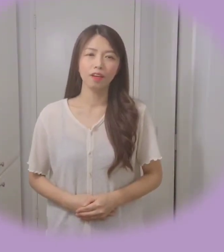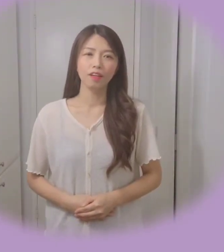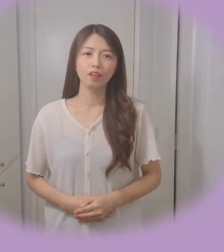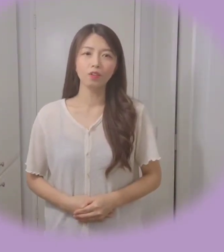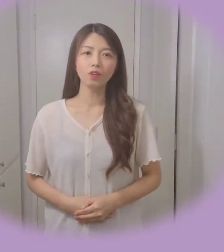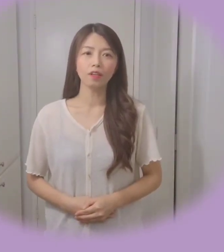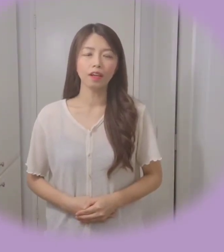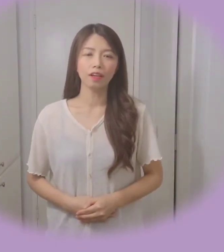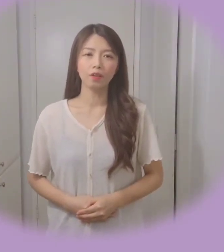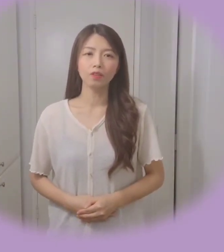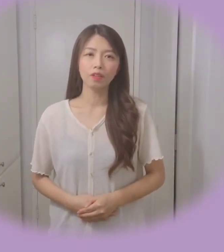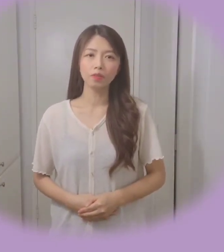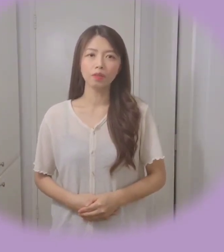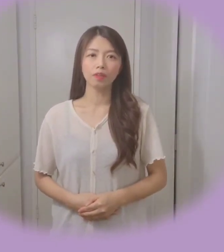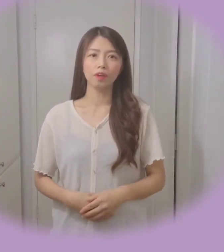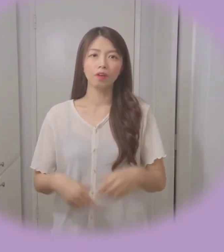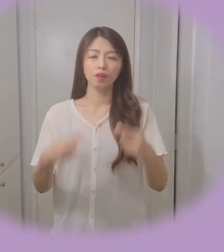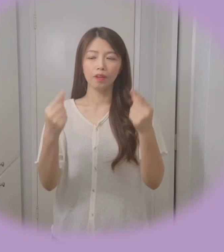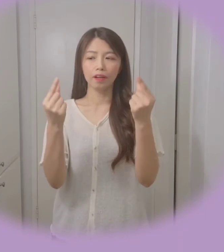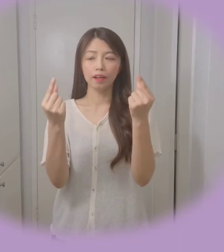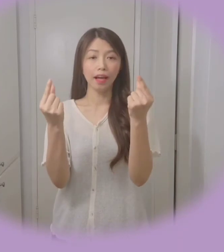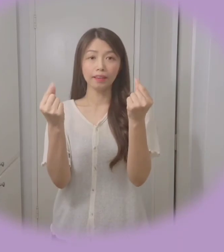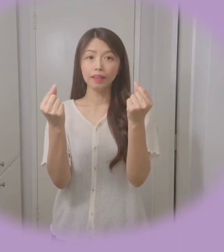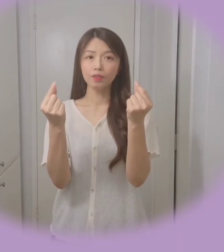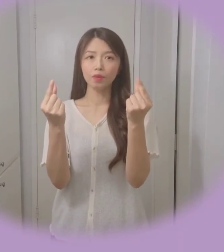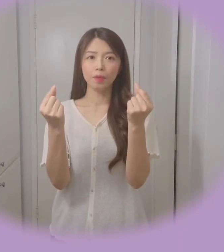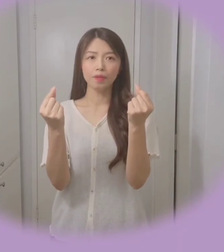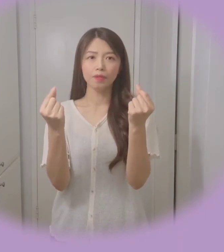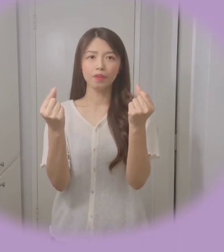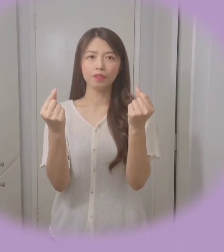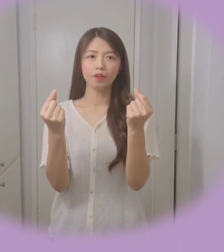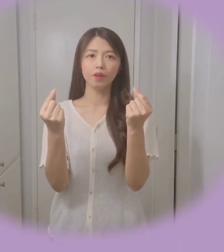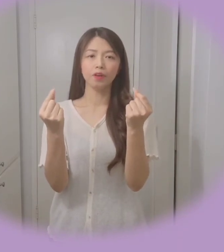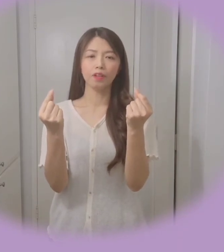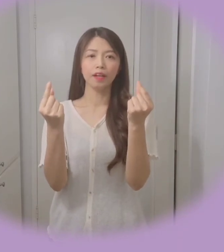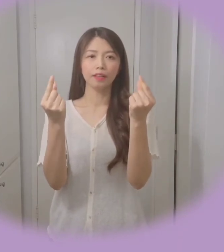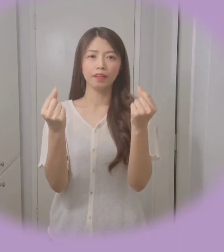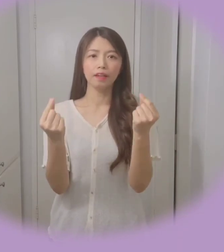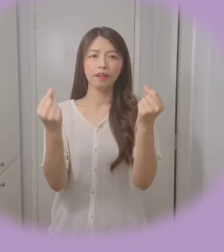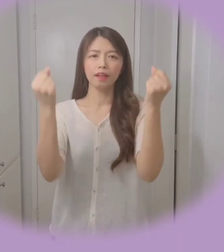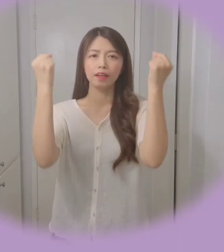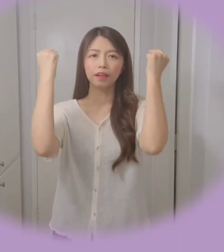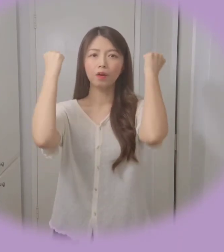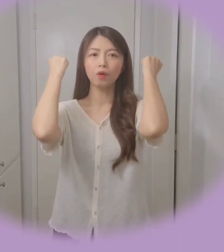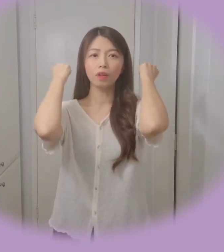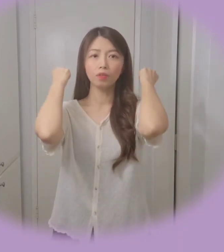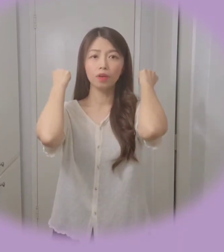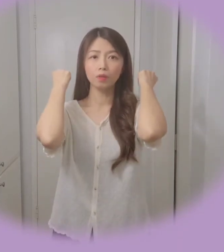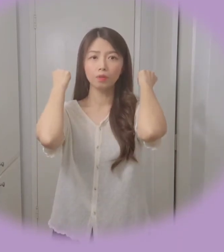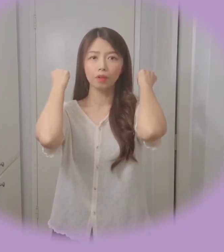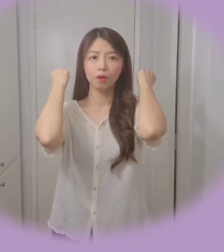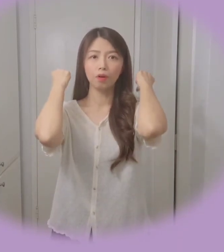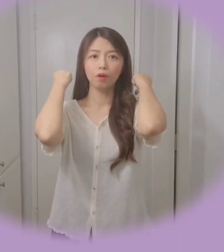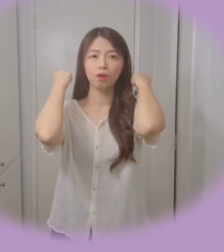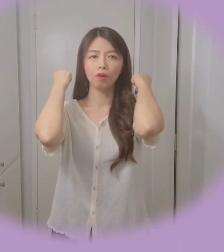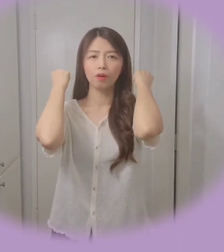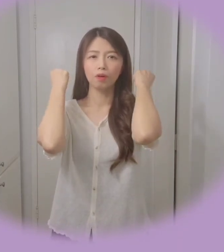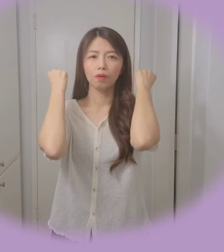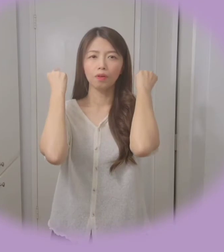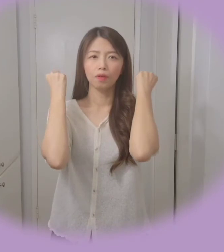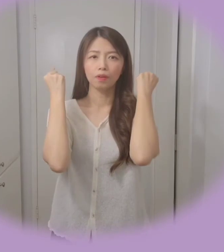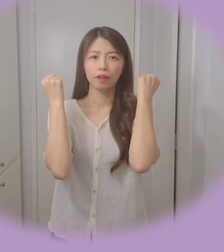안녕. 여전하다 이런 뜻의 수어는요. 아까 같다 수어 말씀드렸죠. 이 같다를 약간 어깨